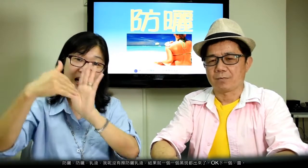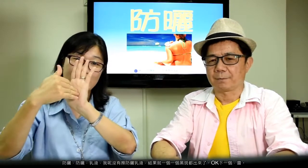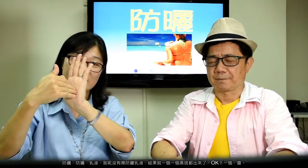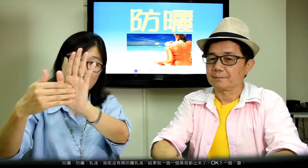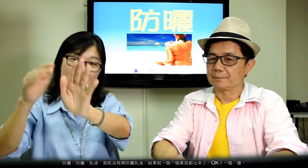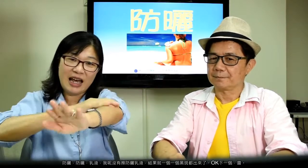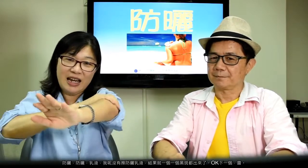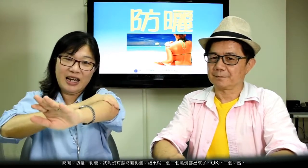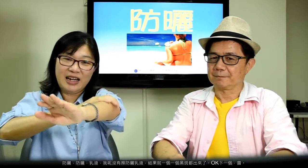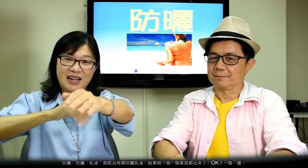防晒，